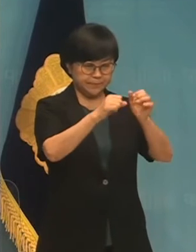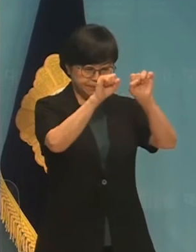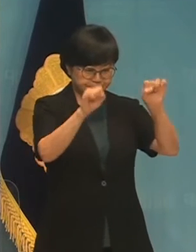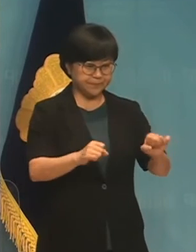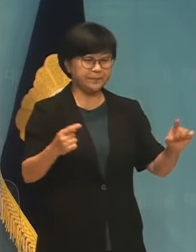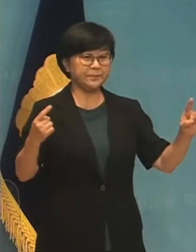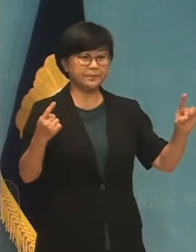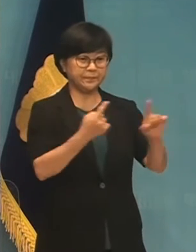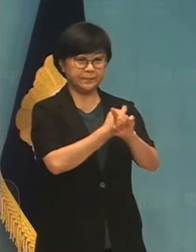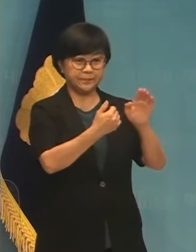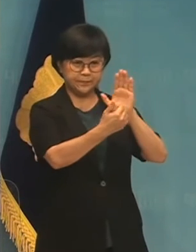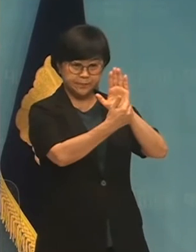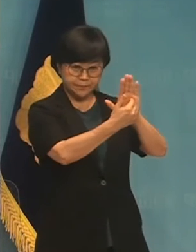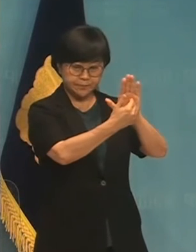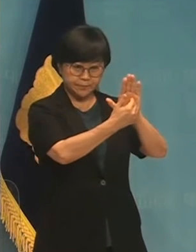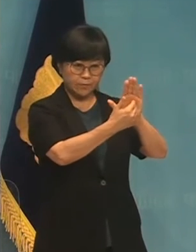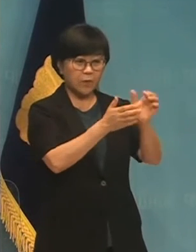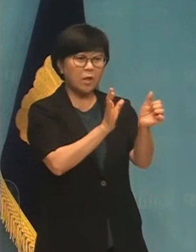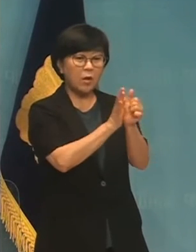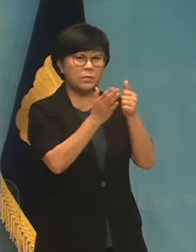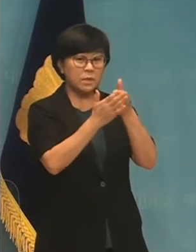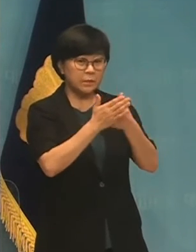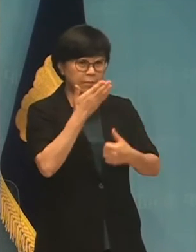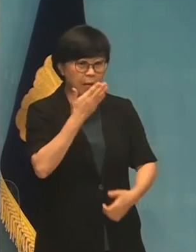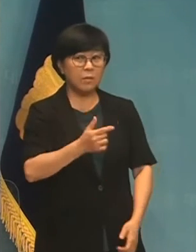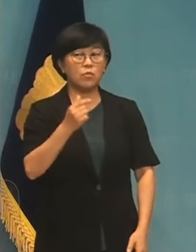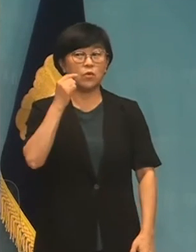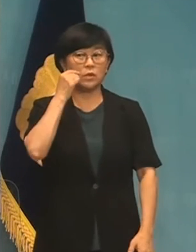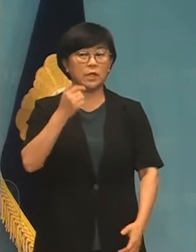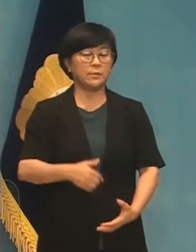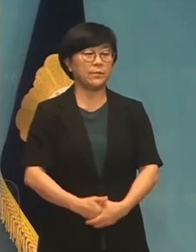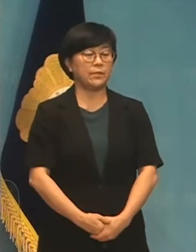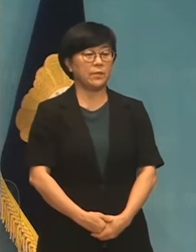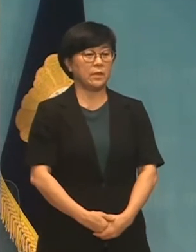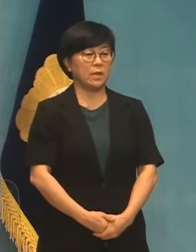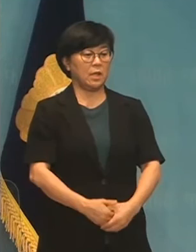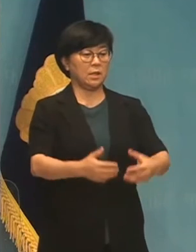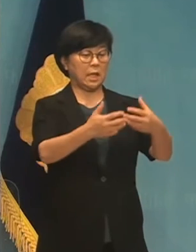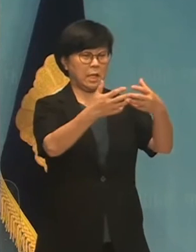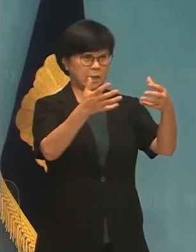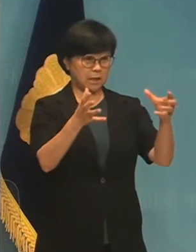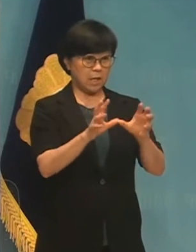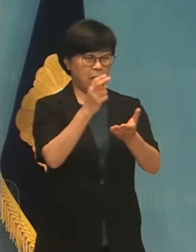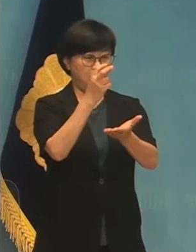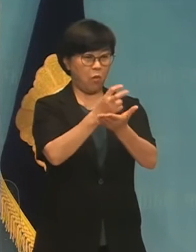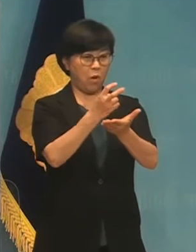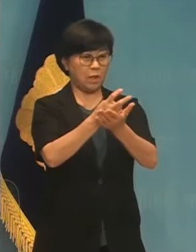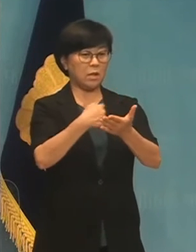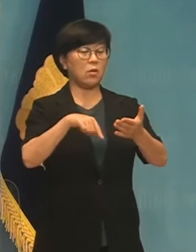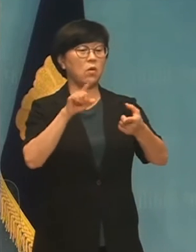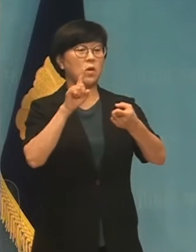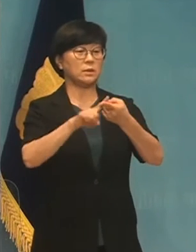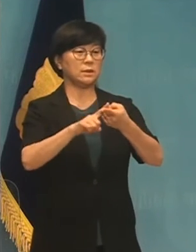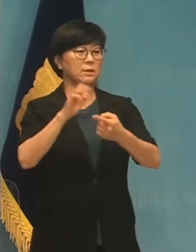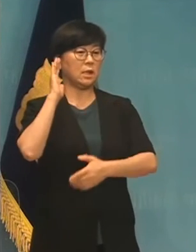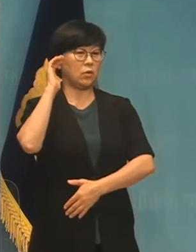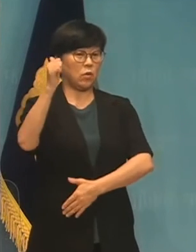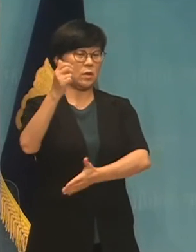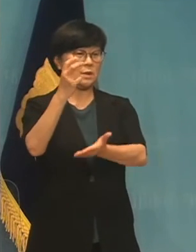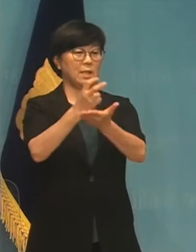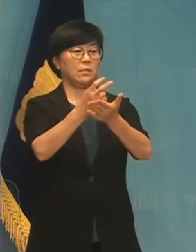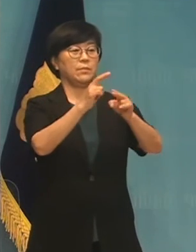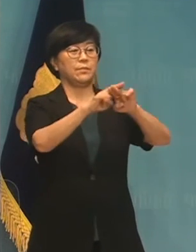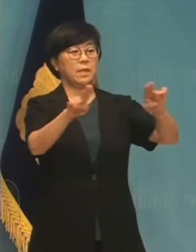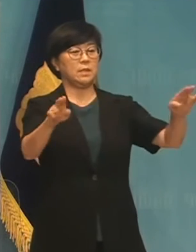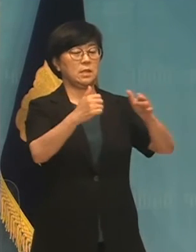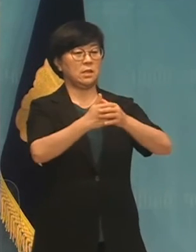변화를 거부하고 협치를 이야기하면 안 됩니다. 다당제와 협치의 제도와 저는 이것을 대통령의